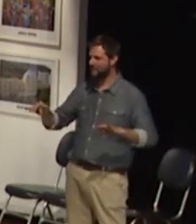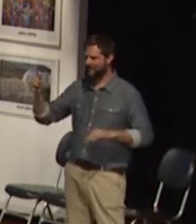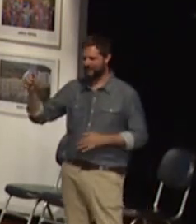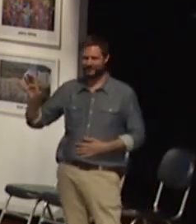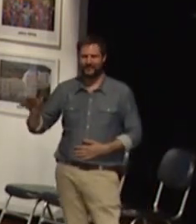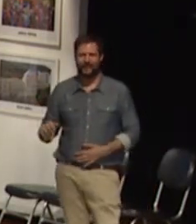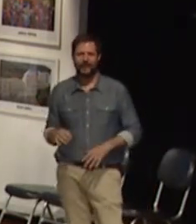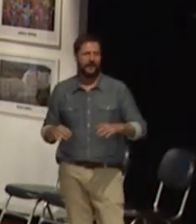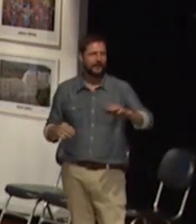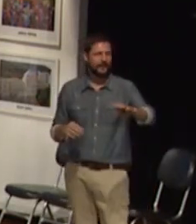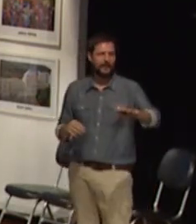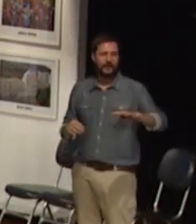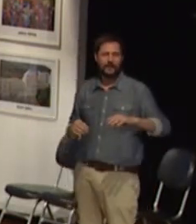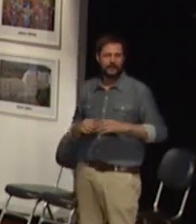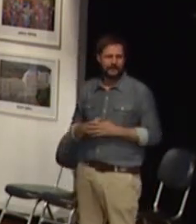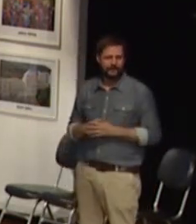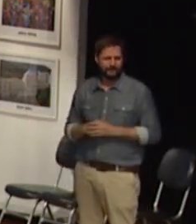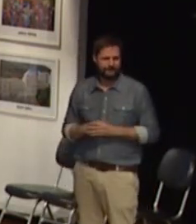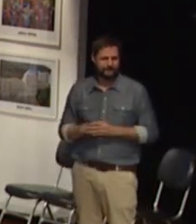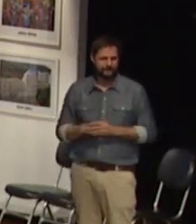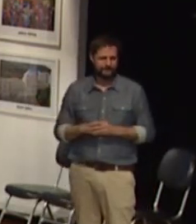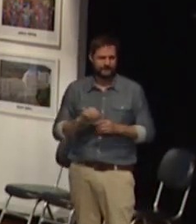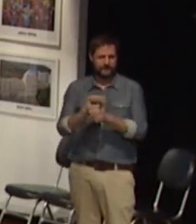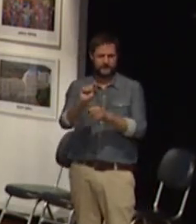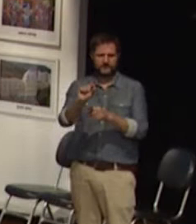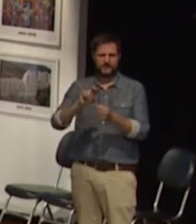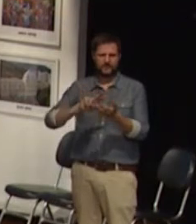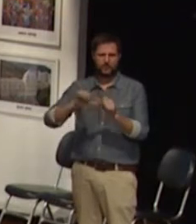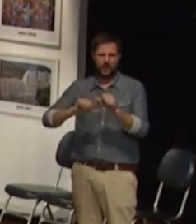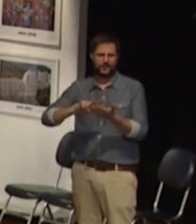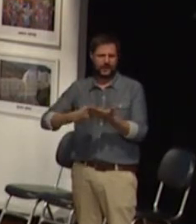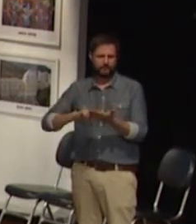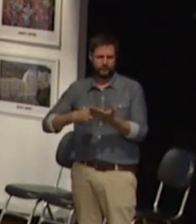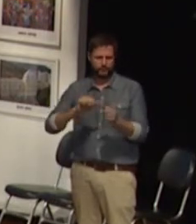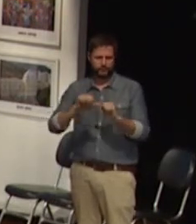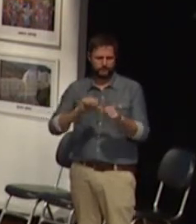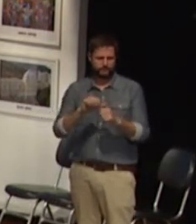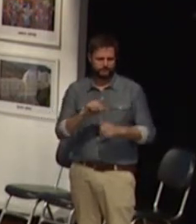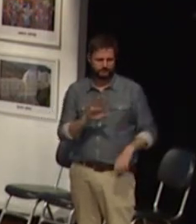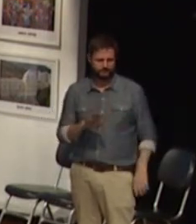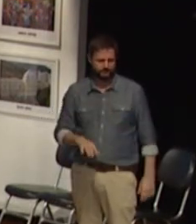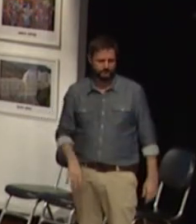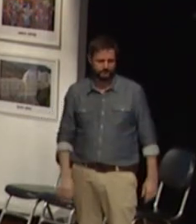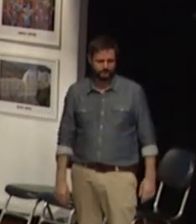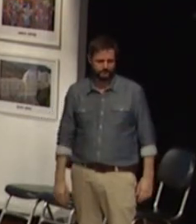Desculpa, já estou quase acabando. Só vou esperar um tempo. Só espera um pouquinho, só para trocar o intérprete ali do surdo cego.